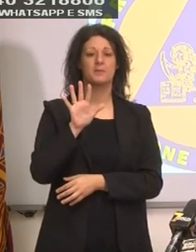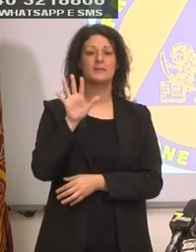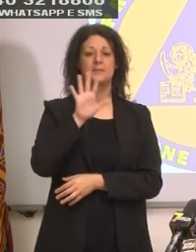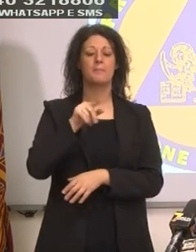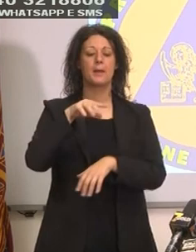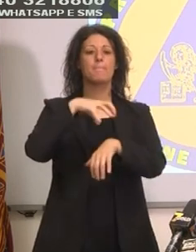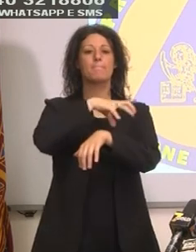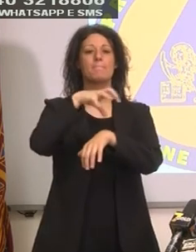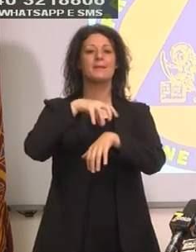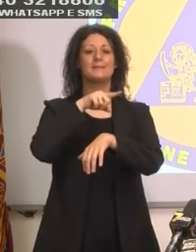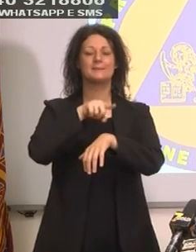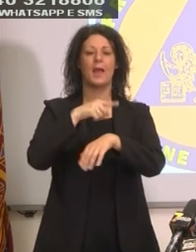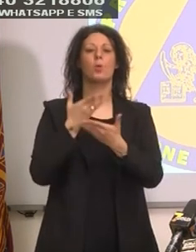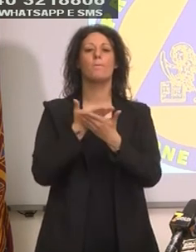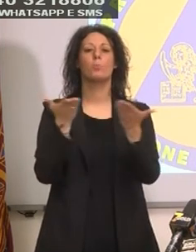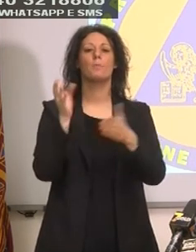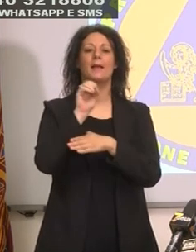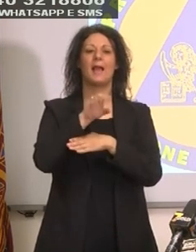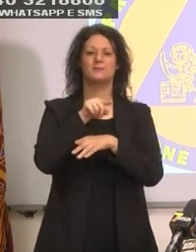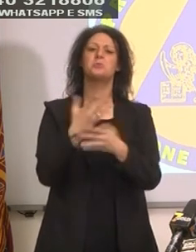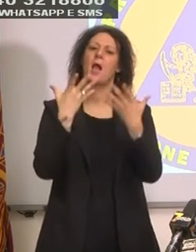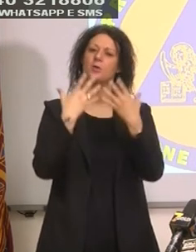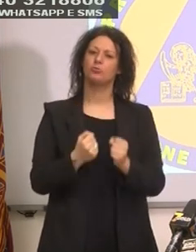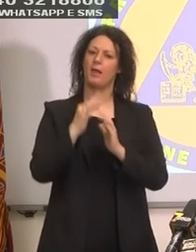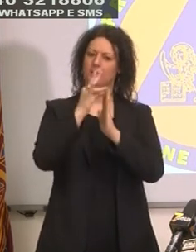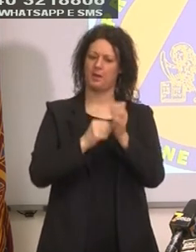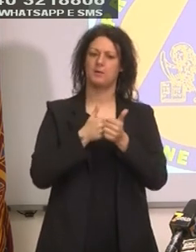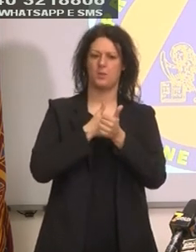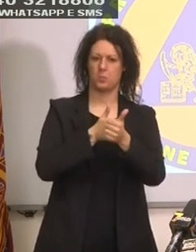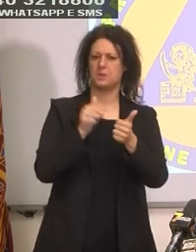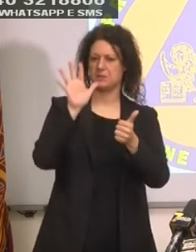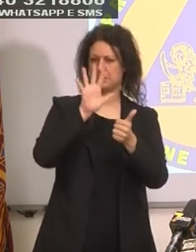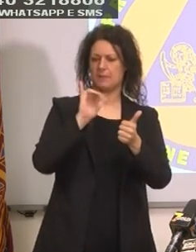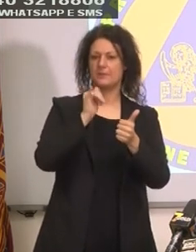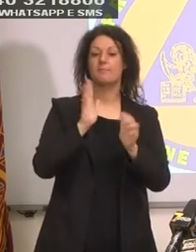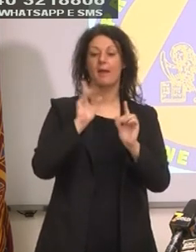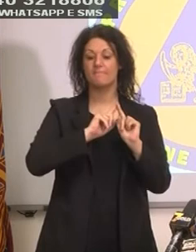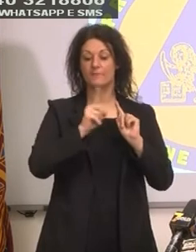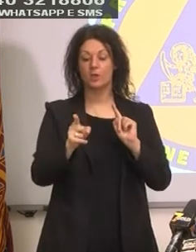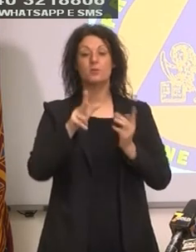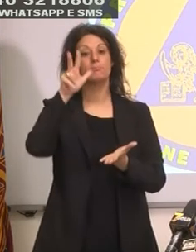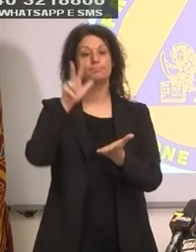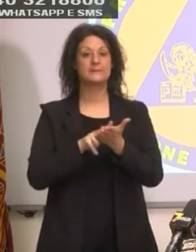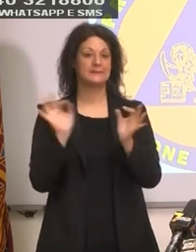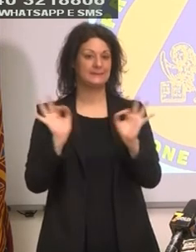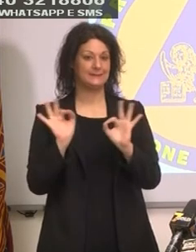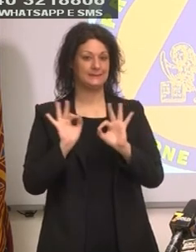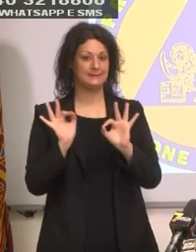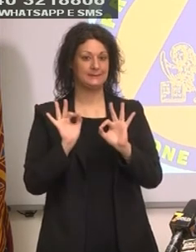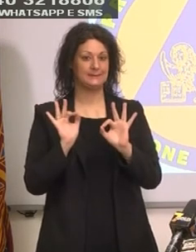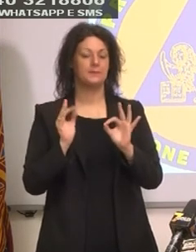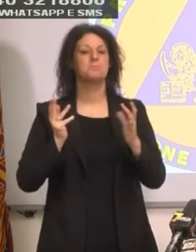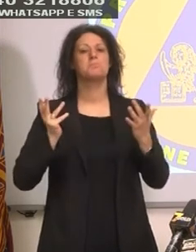dal Ministero della Pubblica Istruzione, però tutt'oggi non abbiamo ancora una conferma della validazione, però penso sia corretto che insomma,